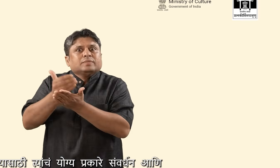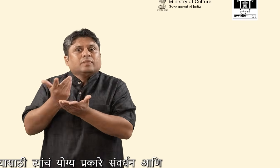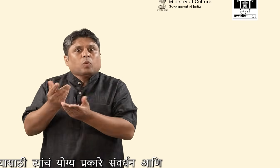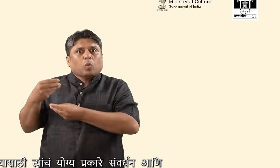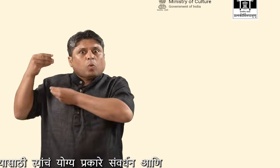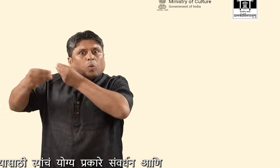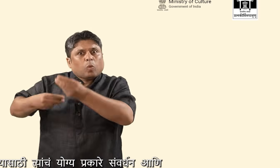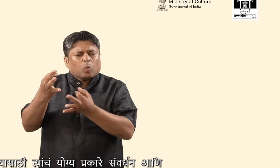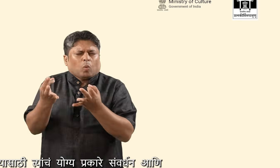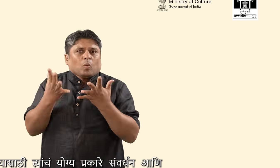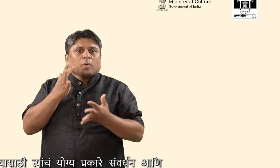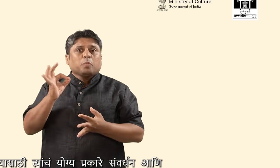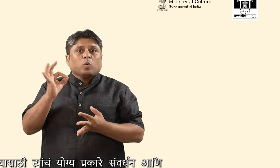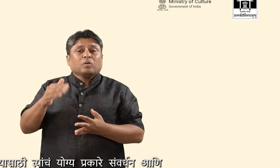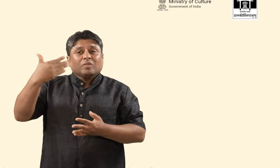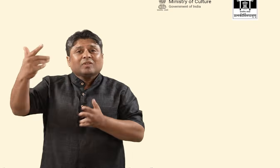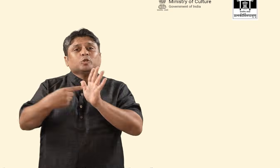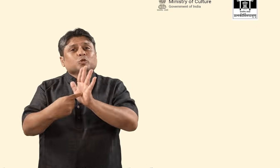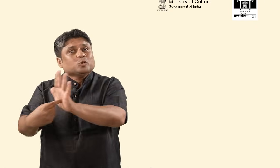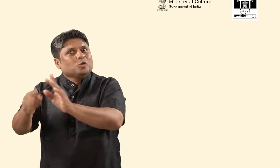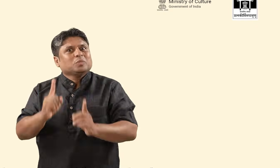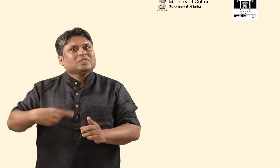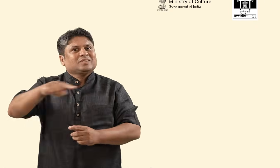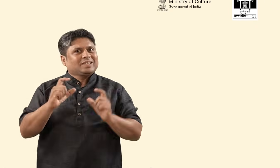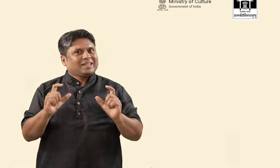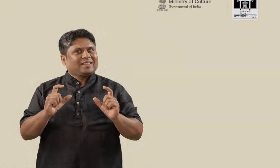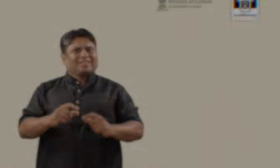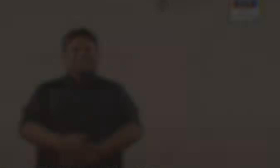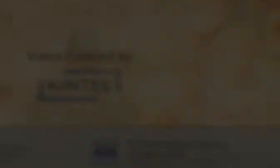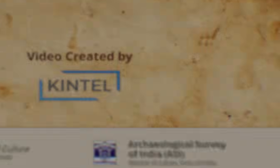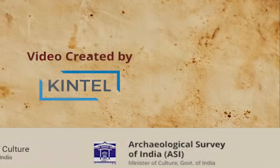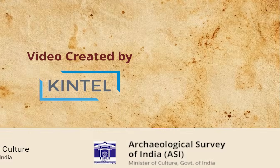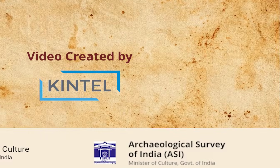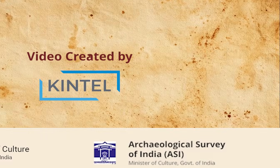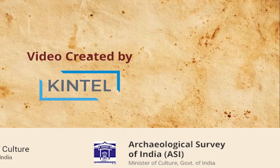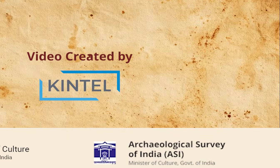त्यांचं योग्य प्रकारे संवर्धन आणि जतन करणं ही आपल्या सगळ्यांची जबाबदारी आहे.